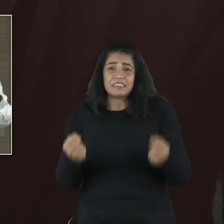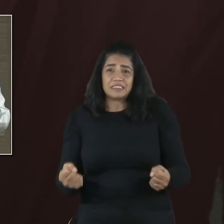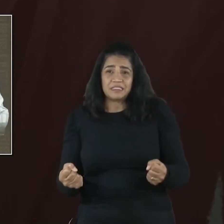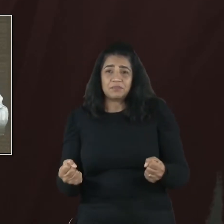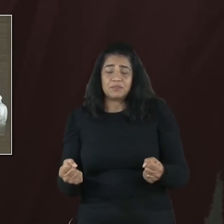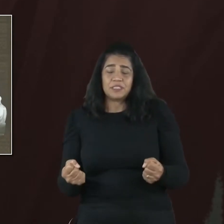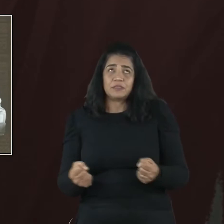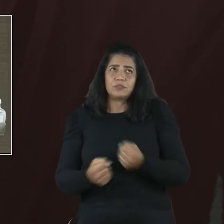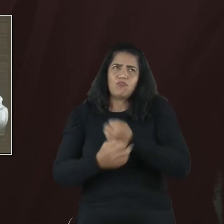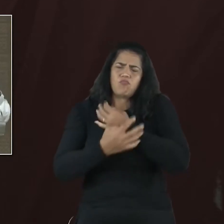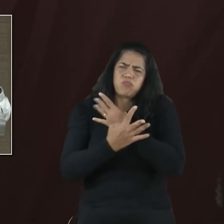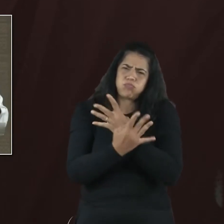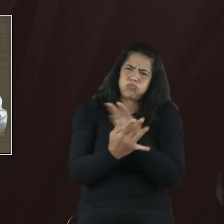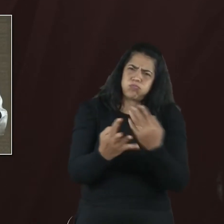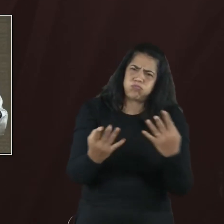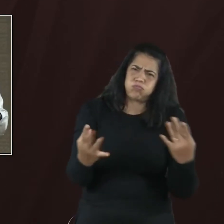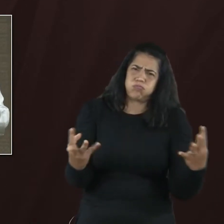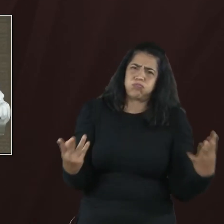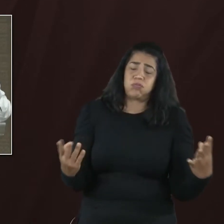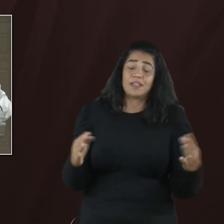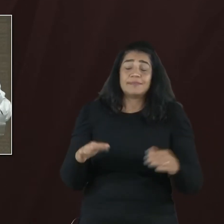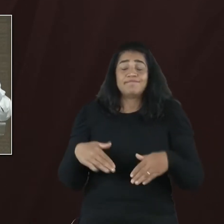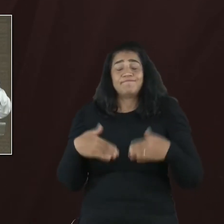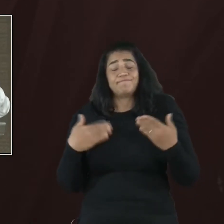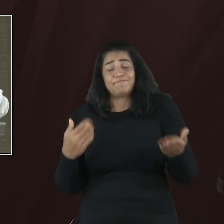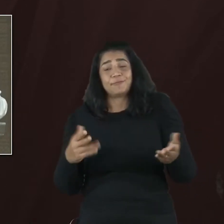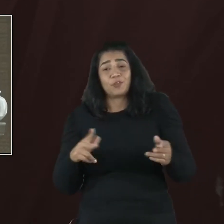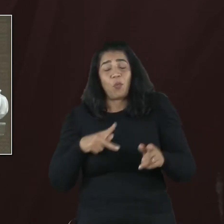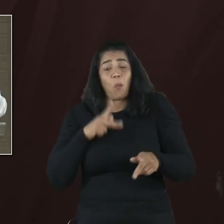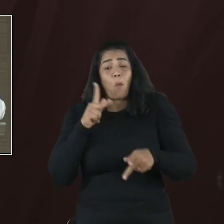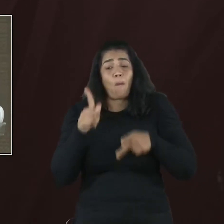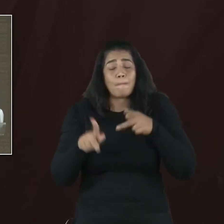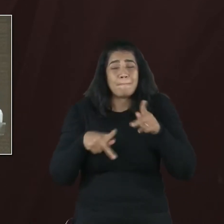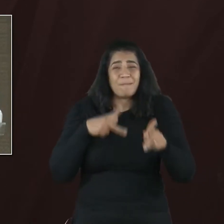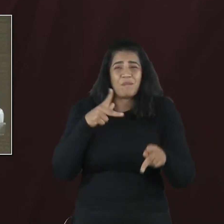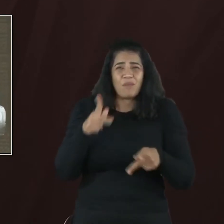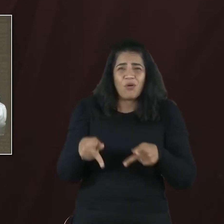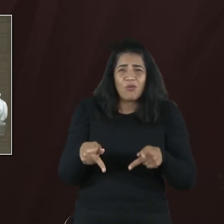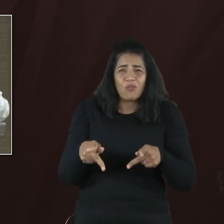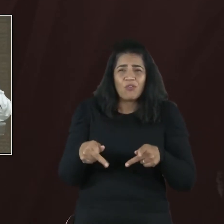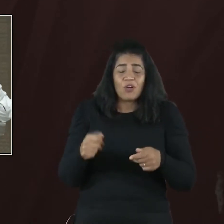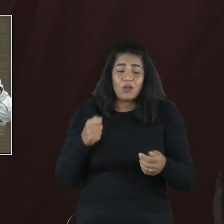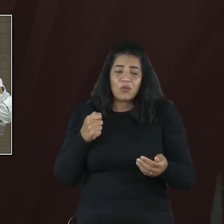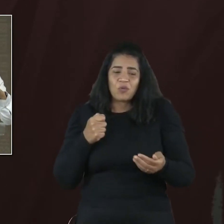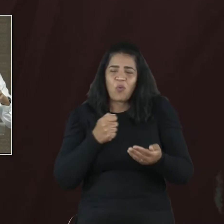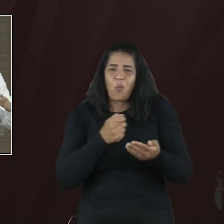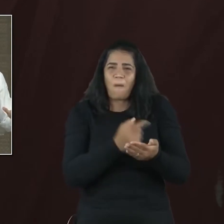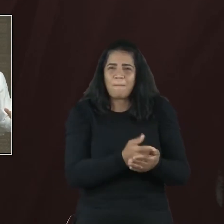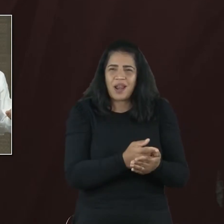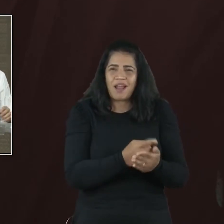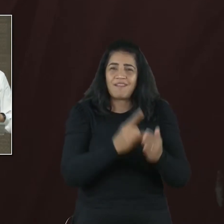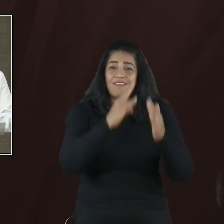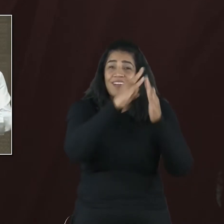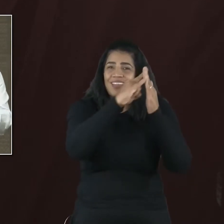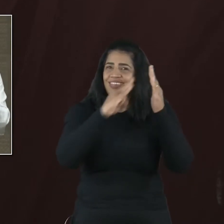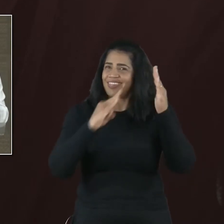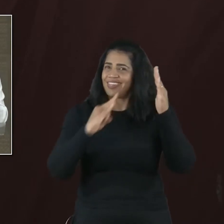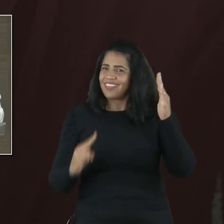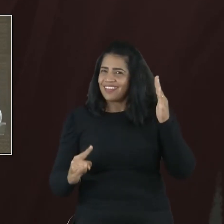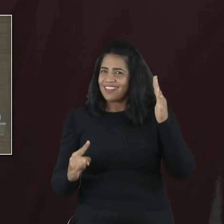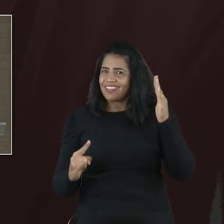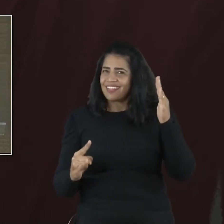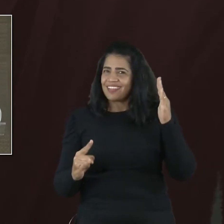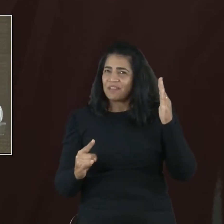o povo que vinha não tinha lugar para dormir, eles então compravam tendas para ficarem em tendas, e era